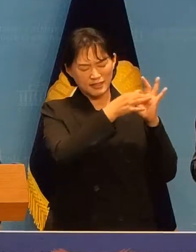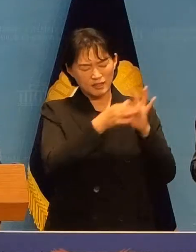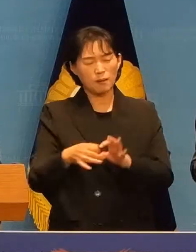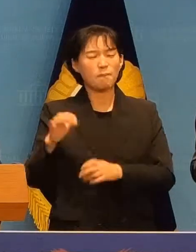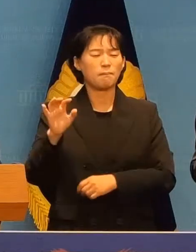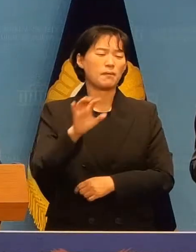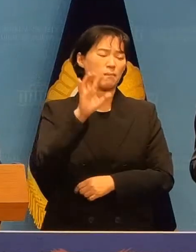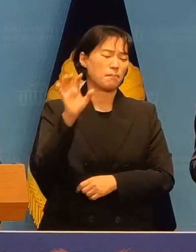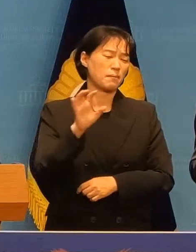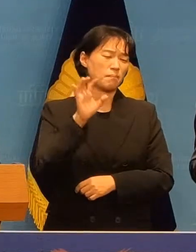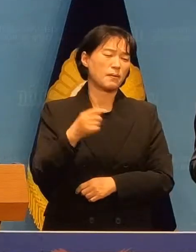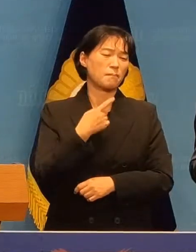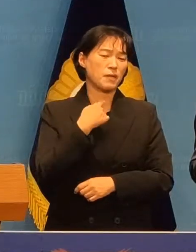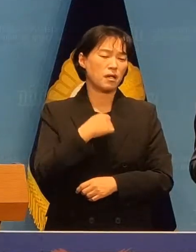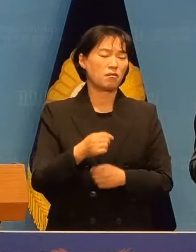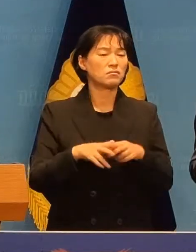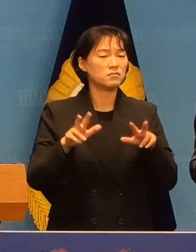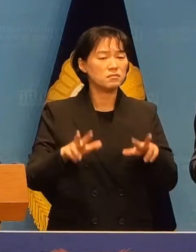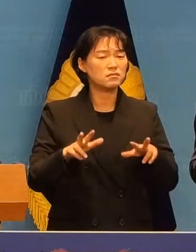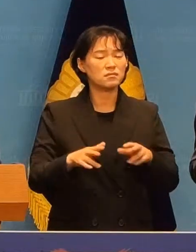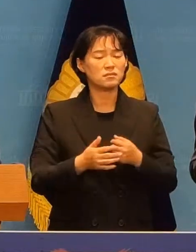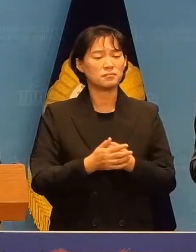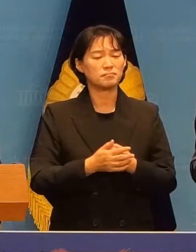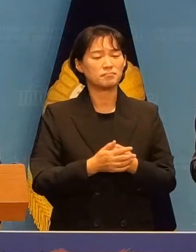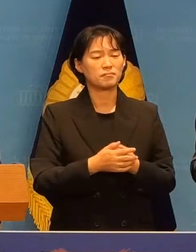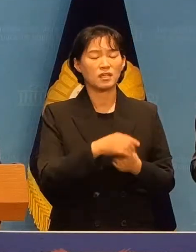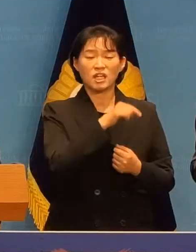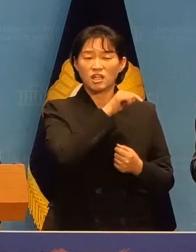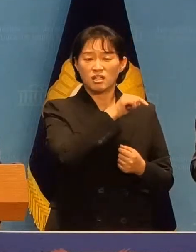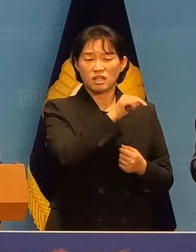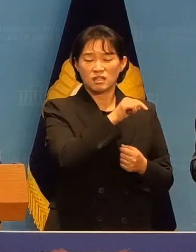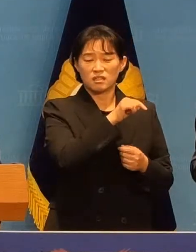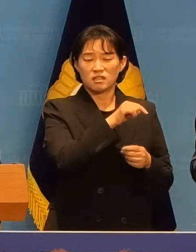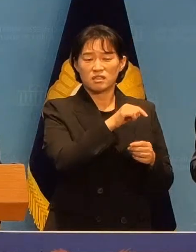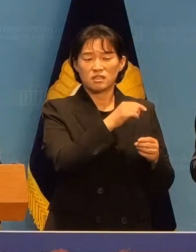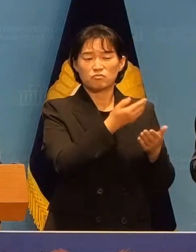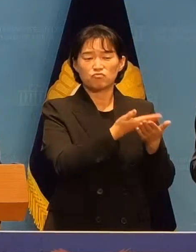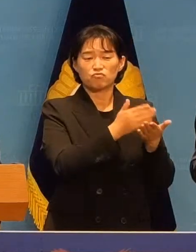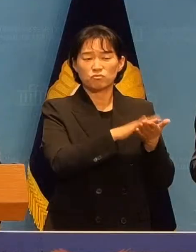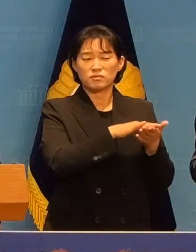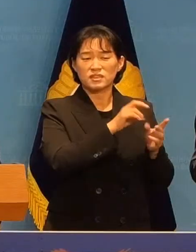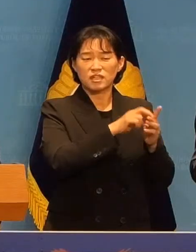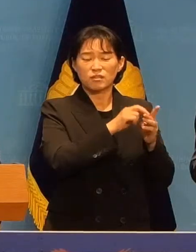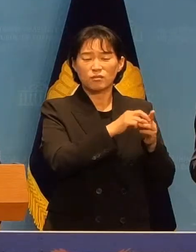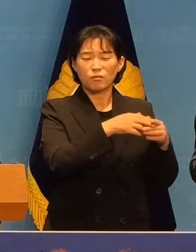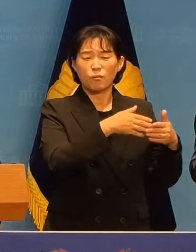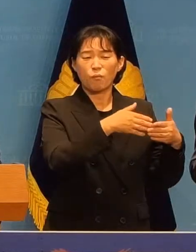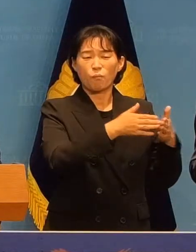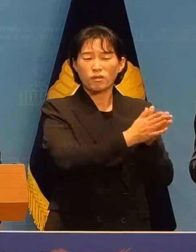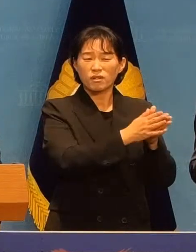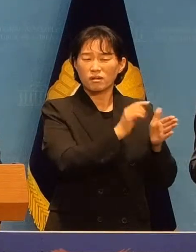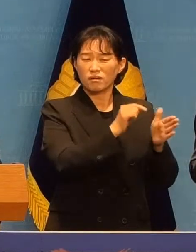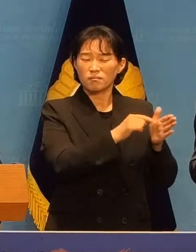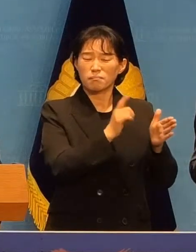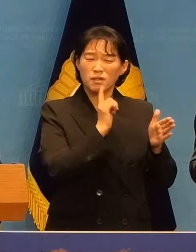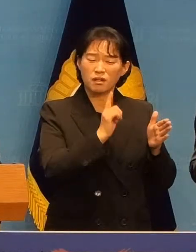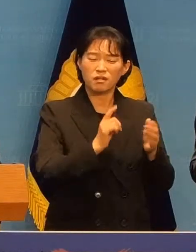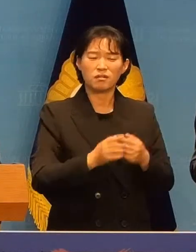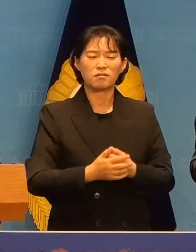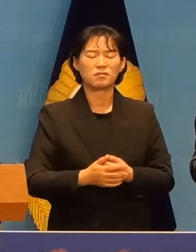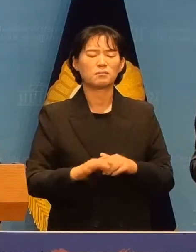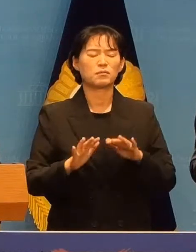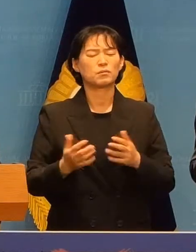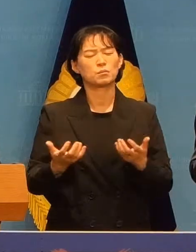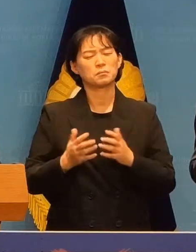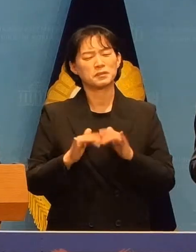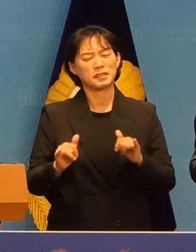반복됐습니다. 그리고 지금 직영정비 폐쇄라는 또 하나의 위기 앞에 우리가 놓였습니다. 이번에도 노동자들이